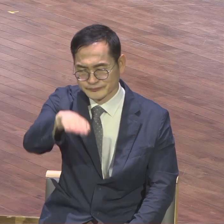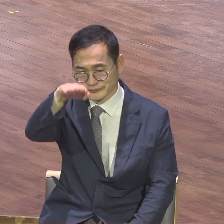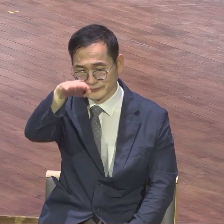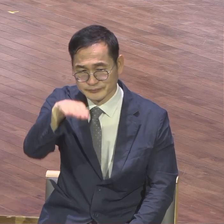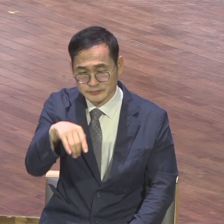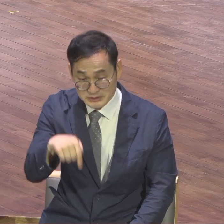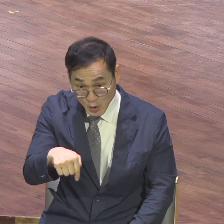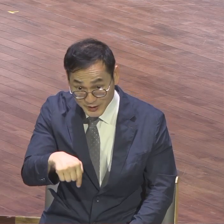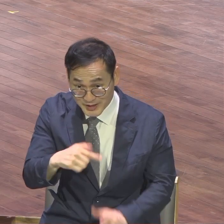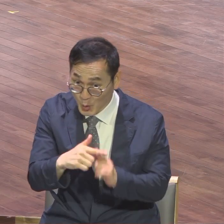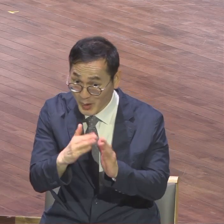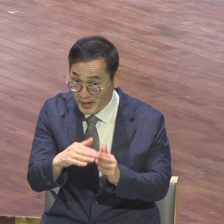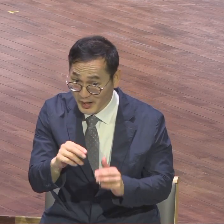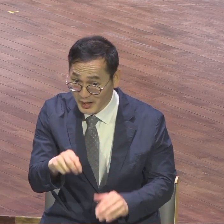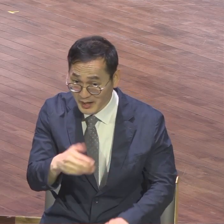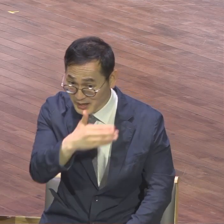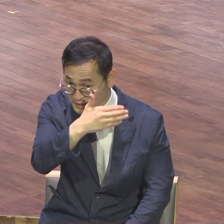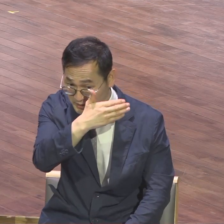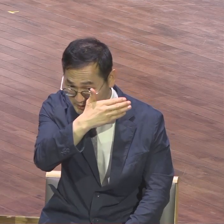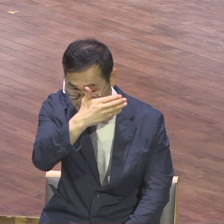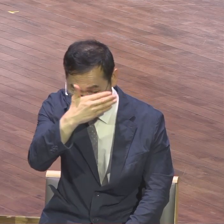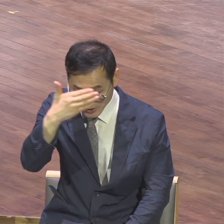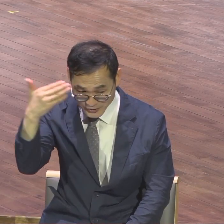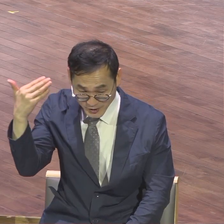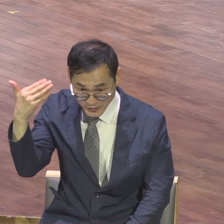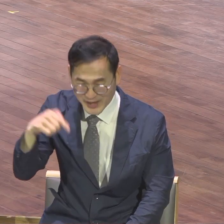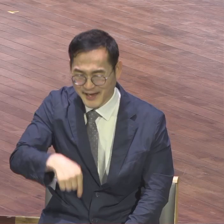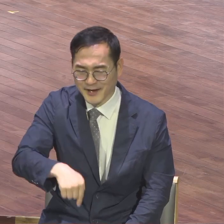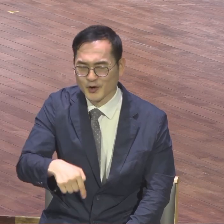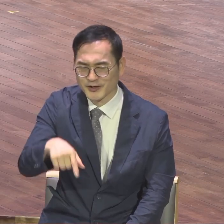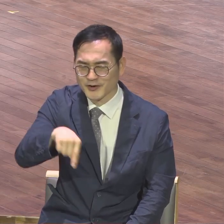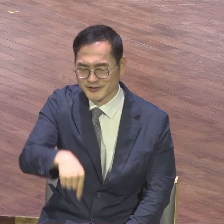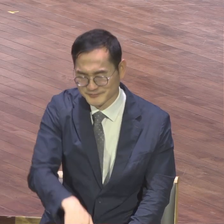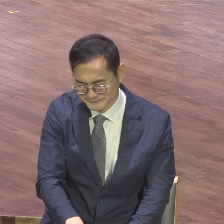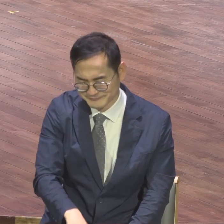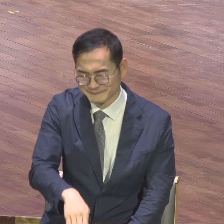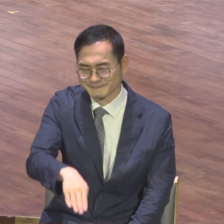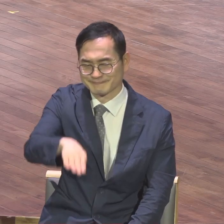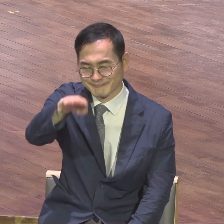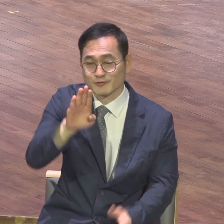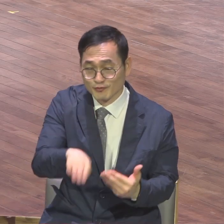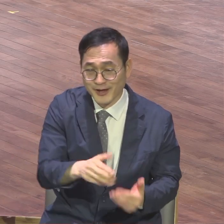다릅니다. 예언에서 잘하지 않는 사람들은 이렇게 교육자 와도 안